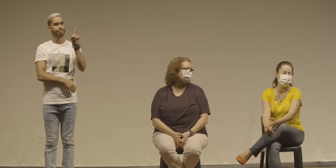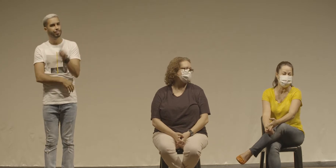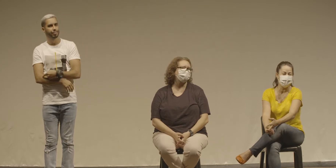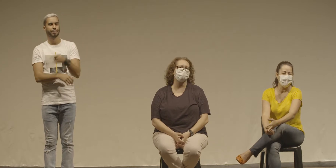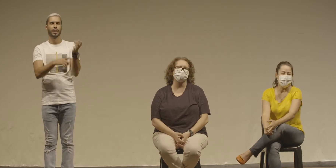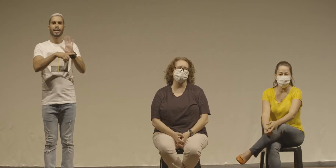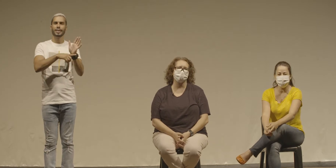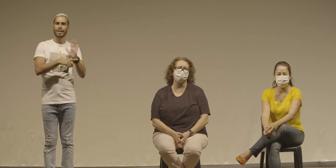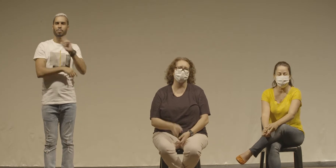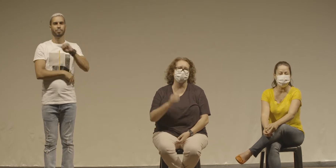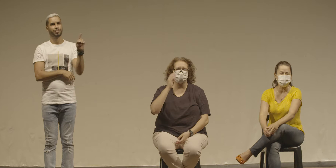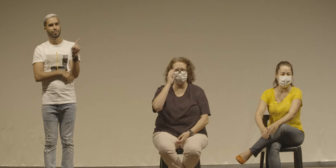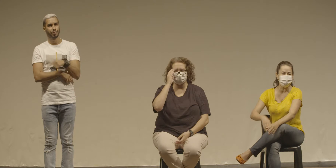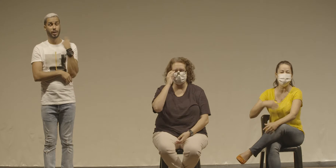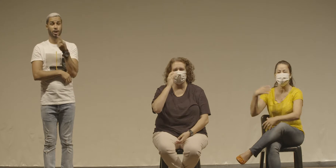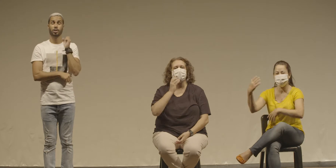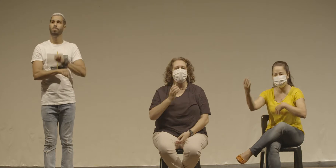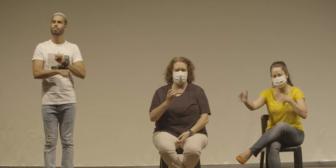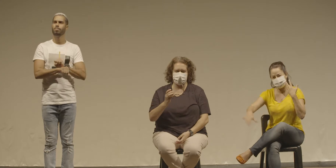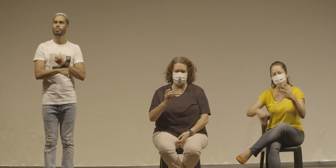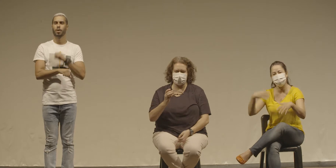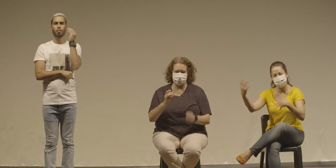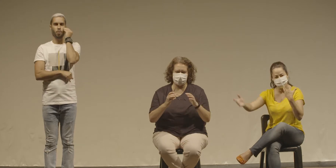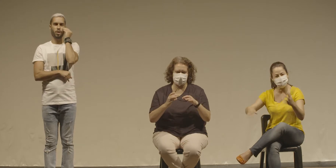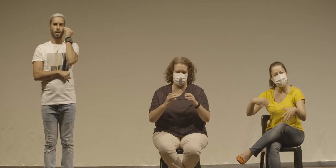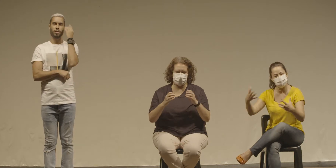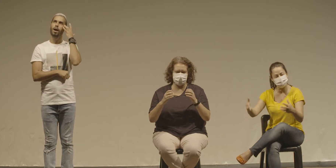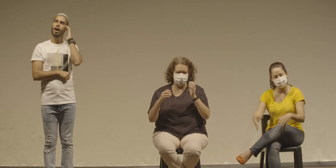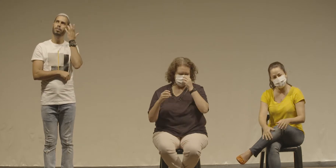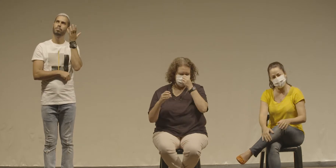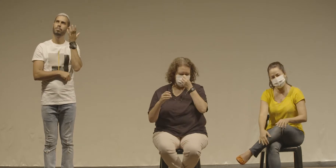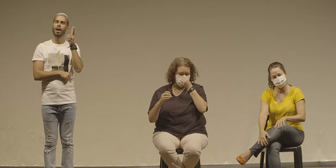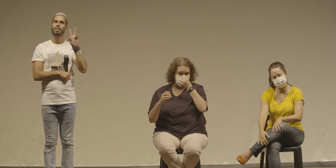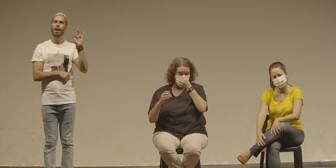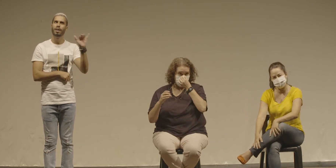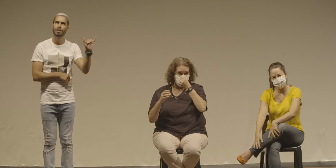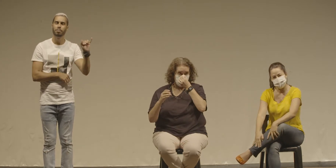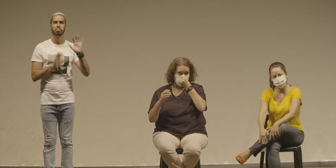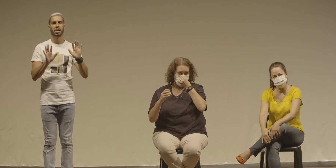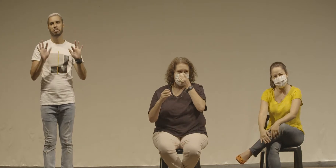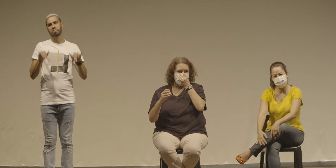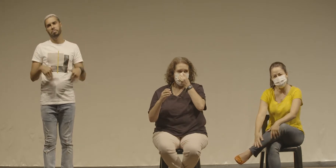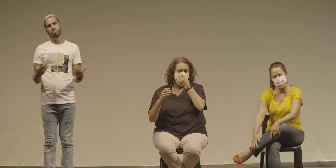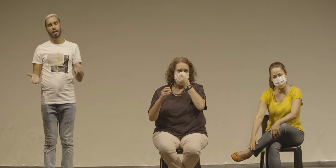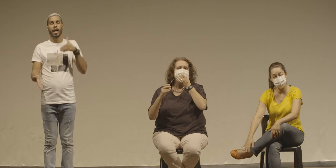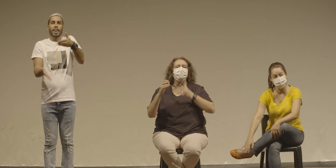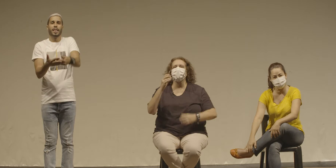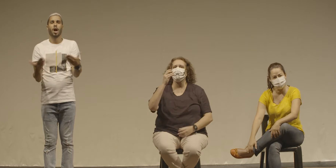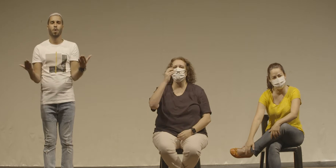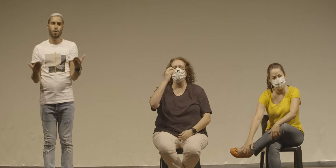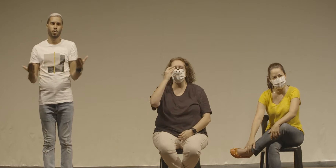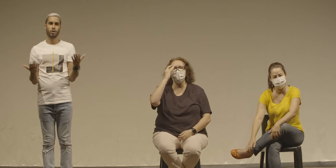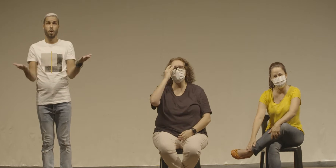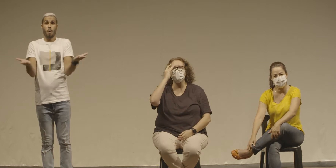ficou com o filme aguardando a oportunidade, achando que logo ia vir, e enfim, estamos até hoje, né? Hoje é dia